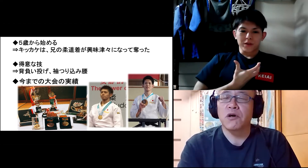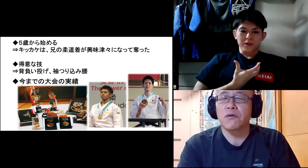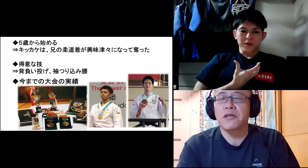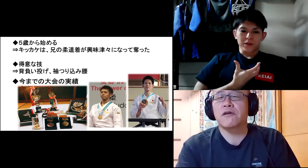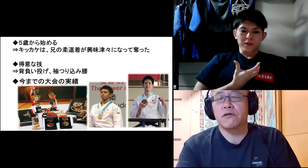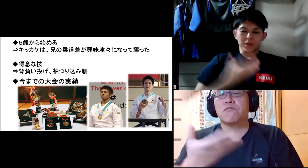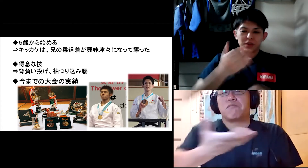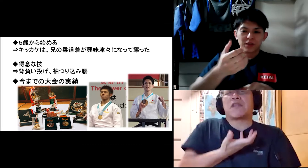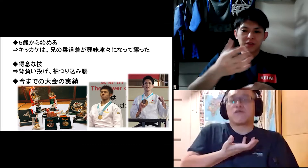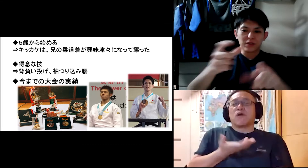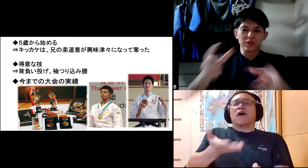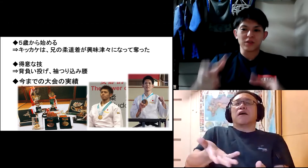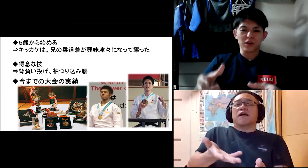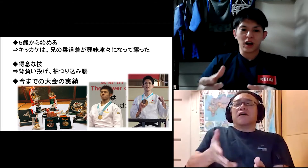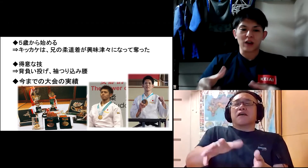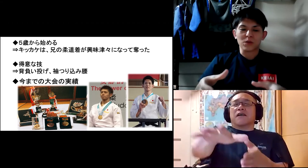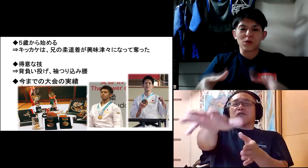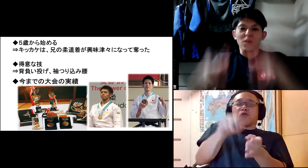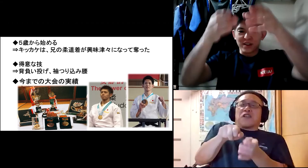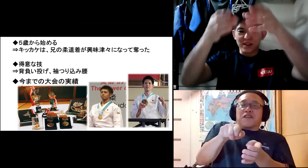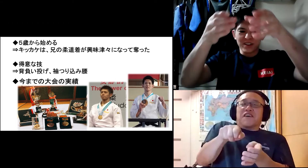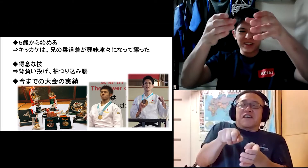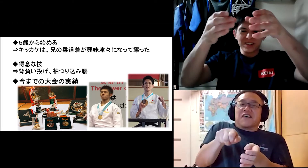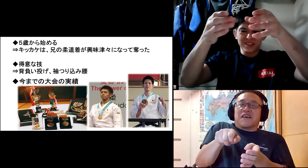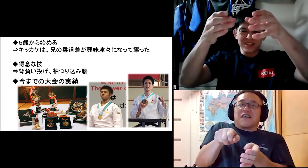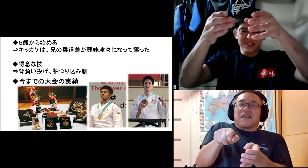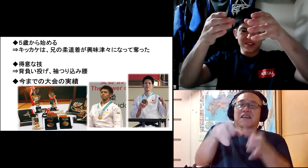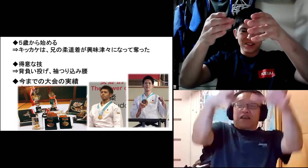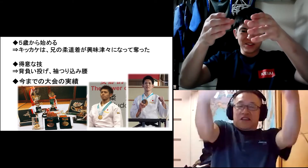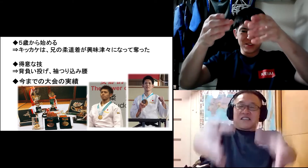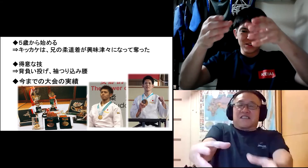いろいろメダルは取ったんで。